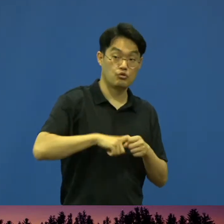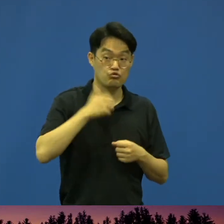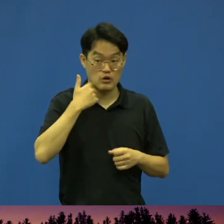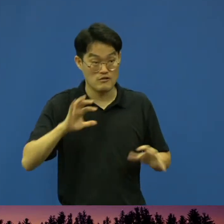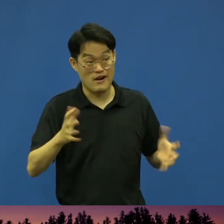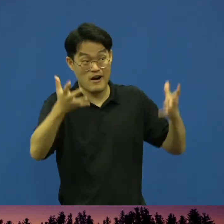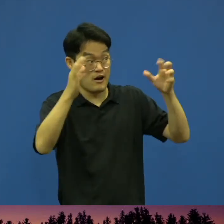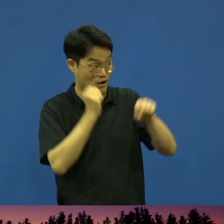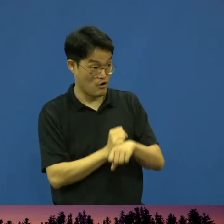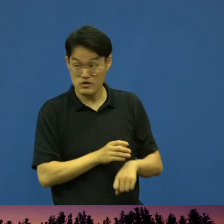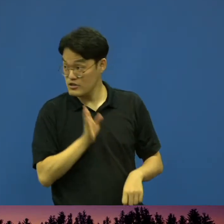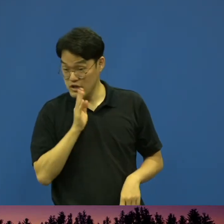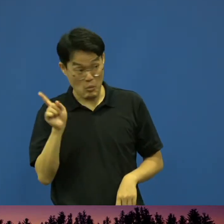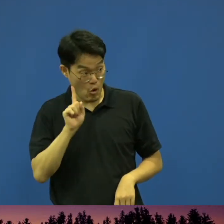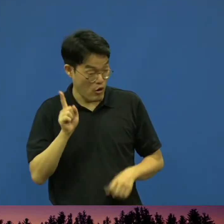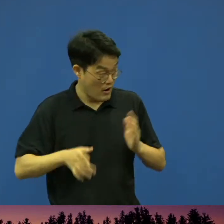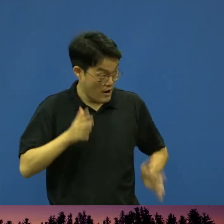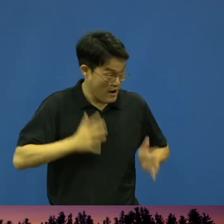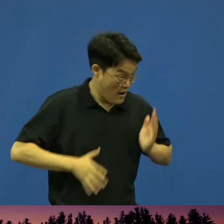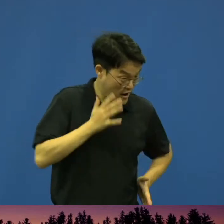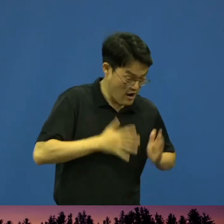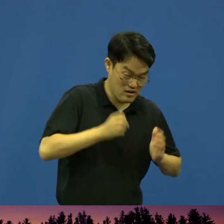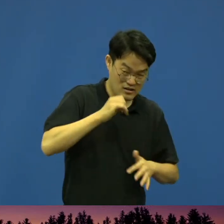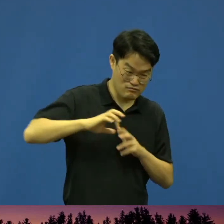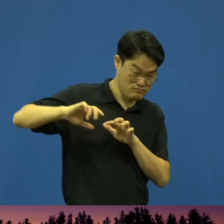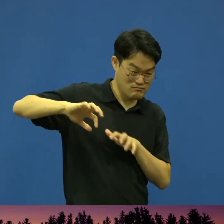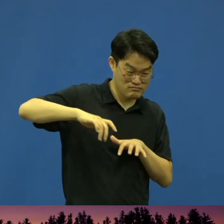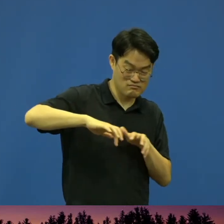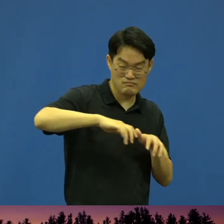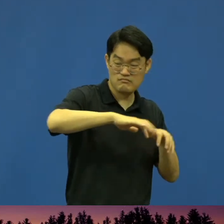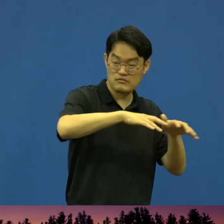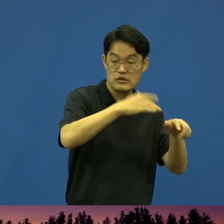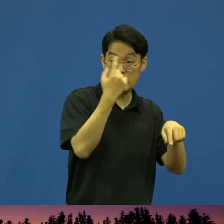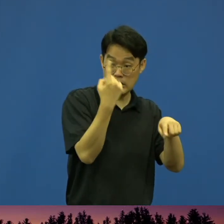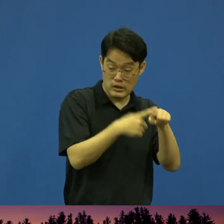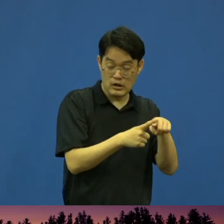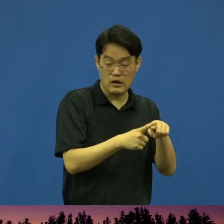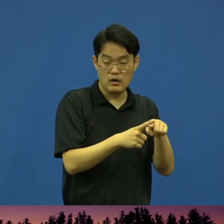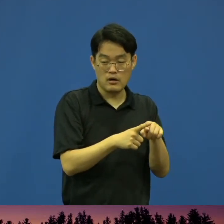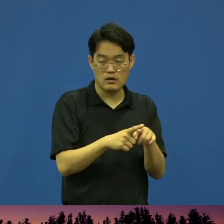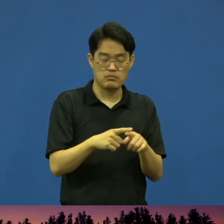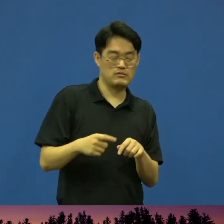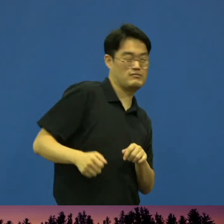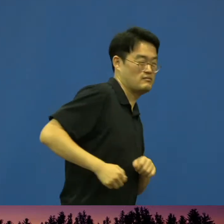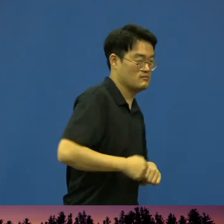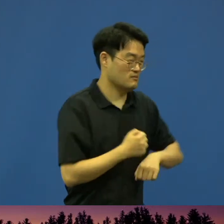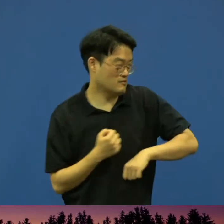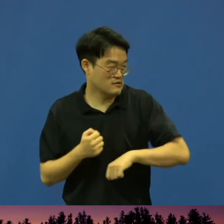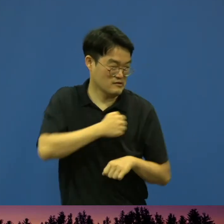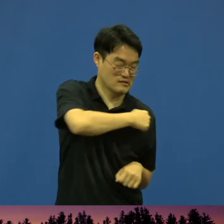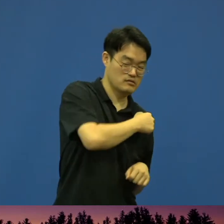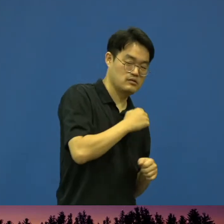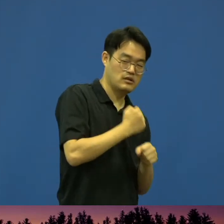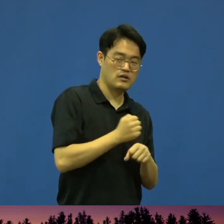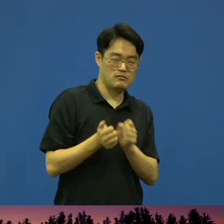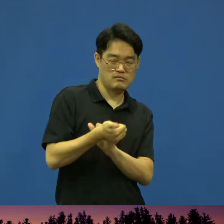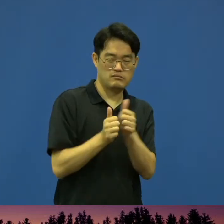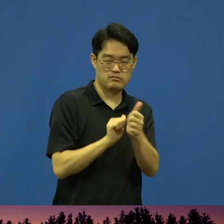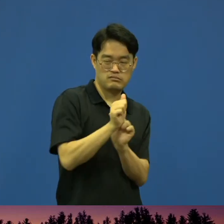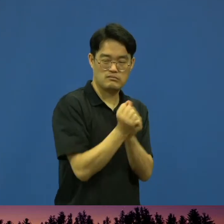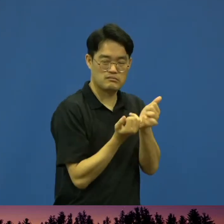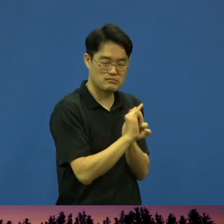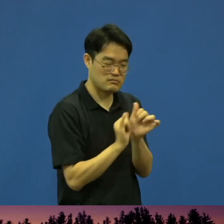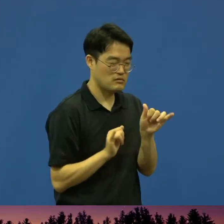소리를 지르자, 예수가 왔다고 하자 그곳에 쭈삣쭈삣 나가다가 많은 사람들에게 밀려 떠밀려가고